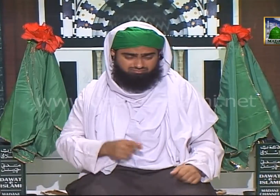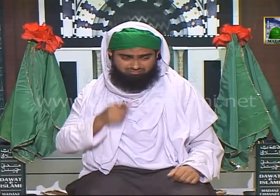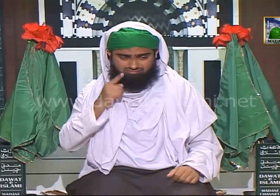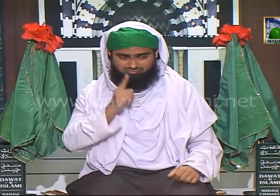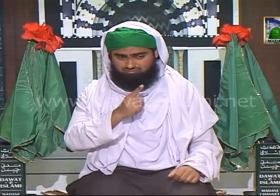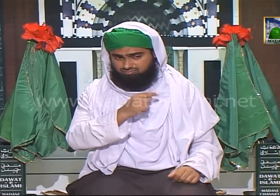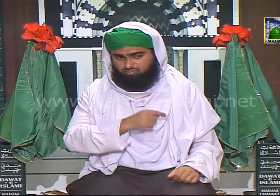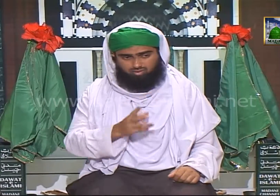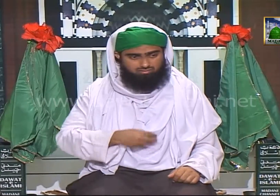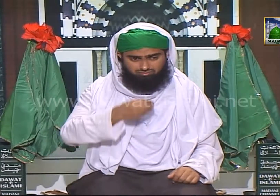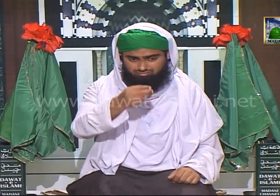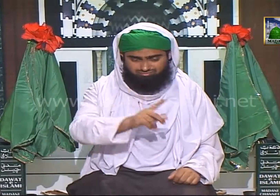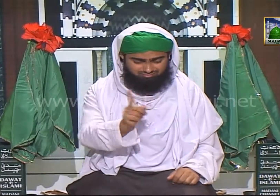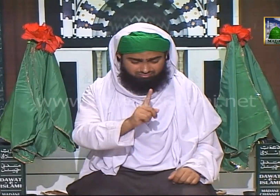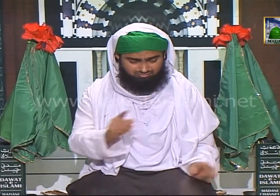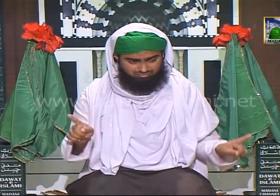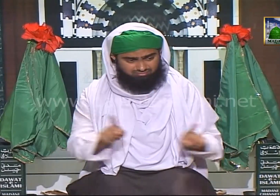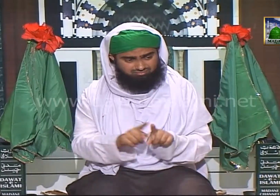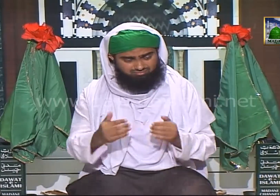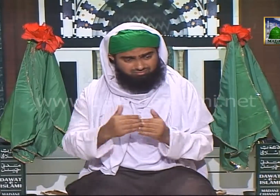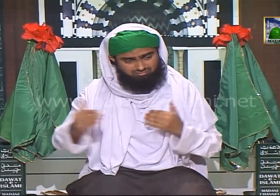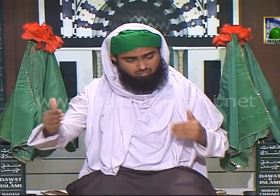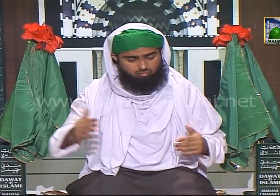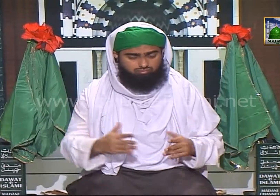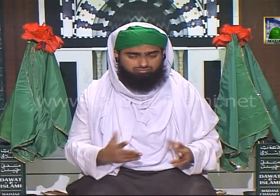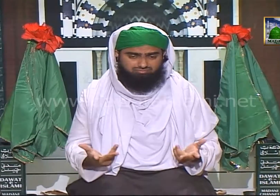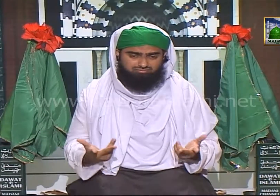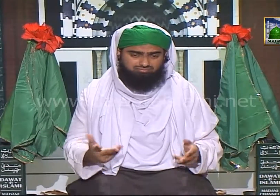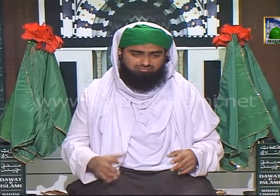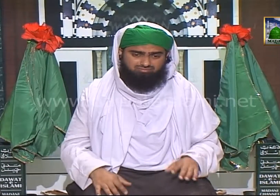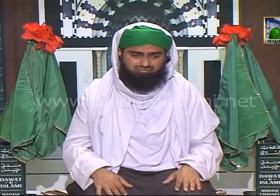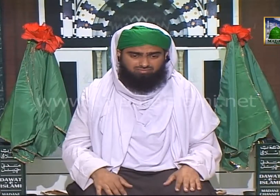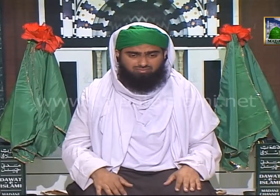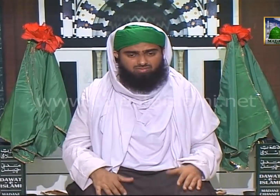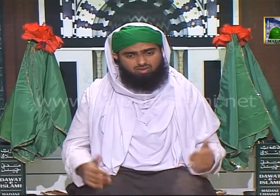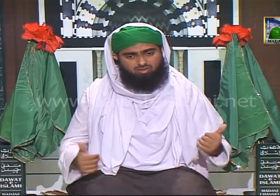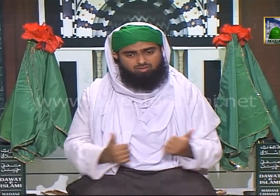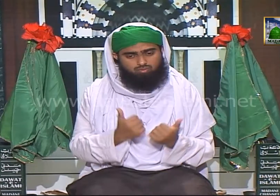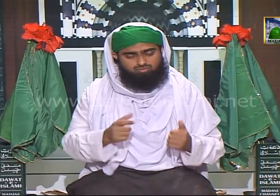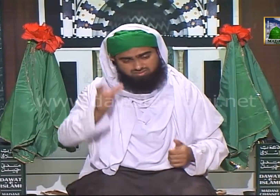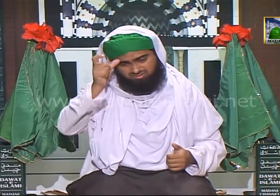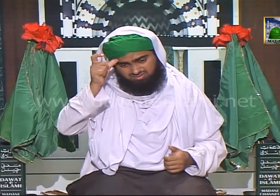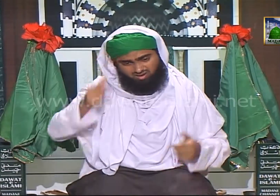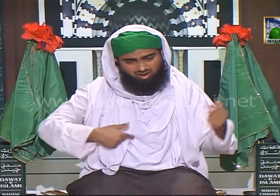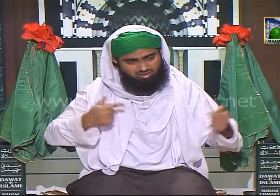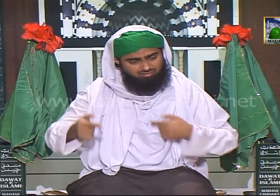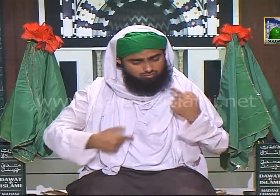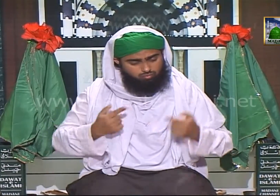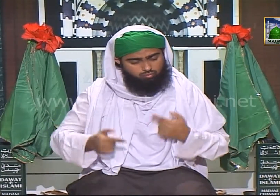نہیں بولا. لین دین میں ہر چیز میں آپ کو شیطان جو ہے وہ وساوس ڈالتا رہے گا,